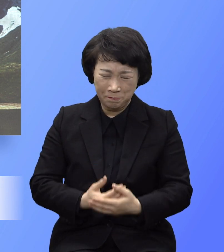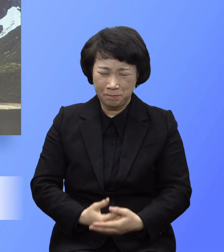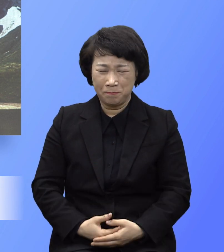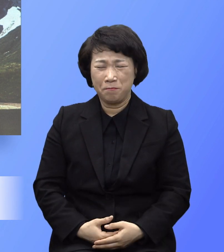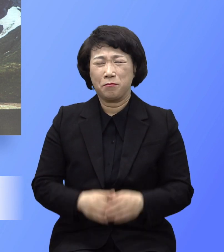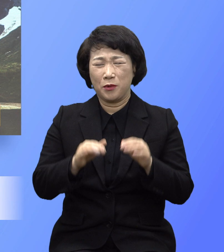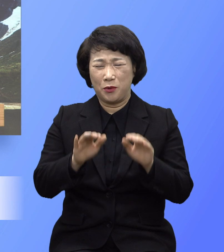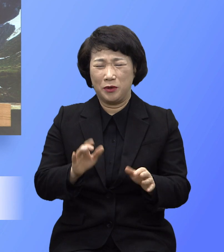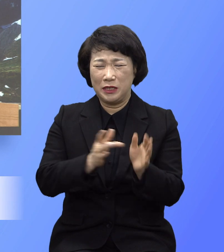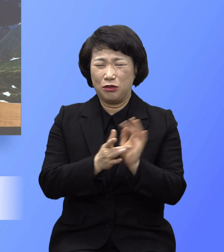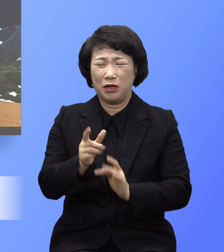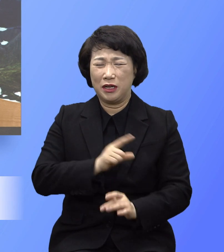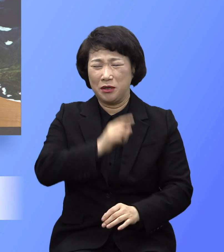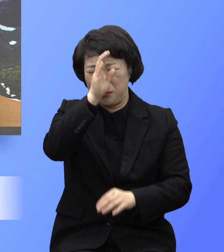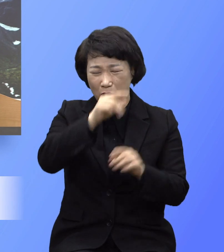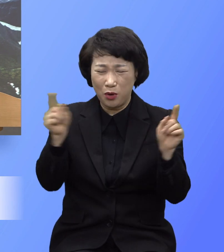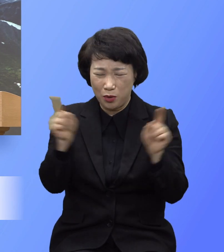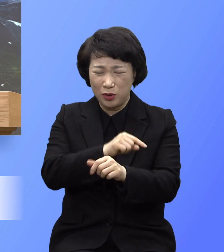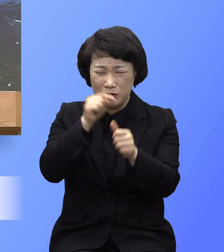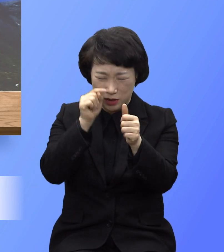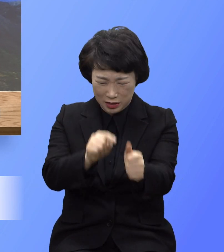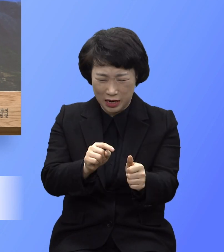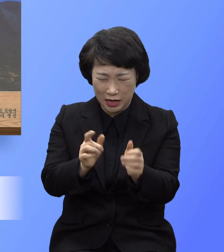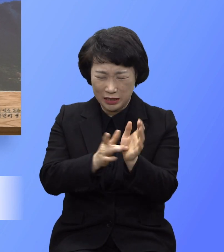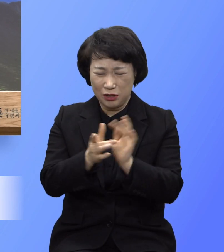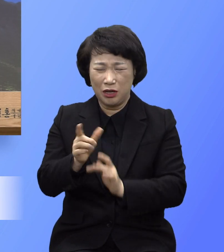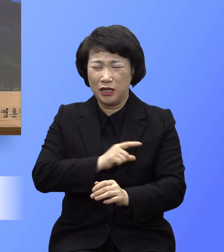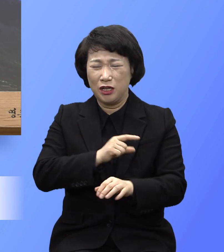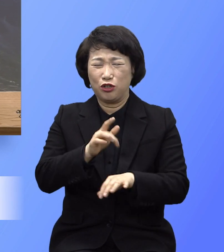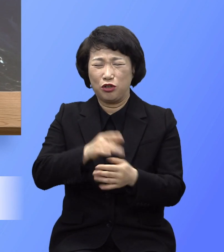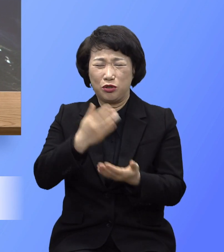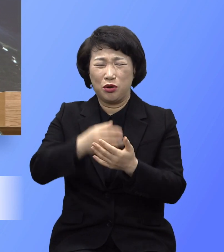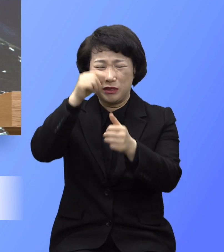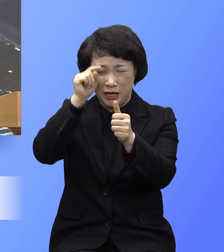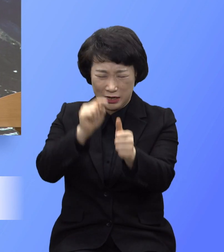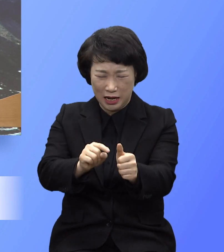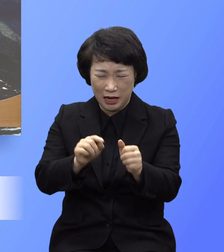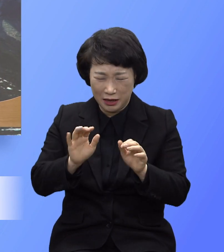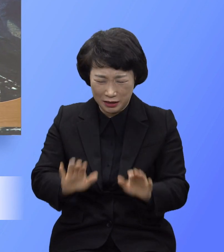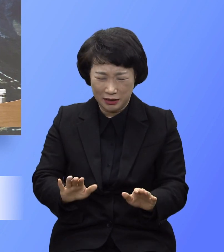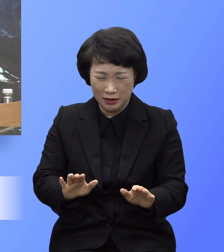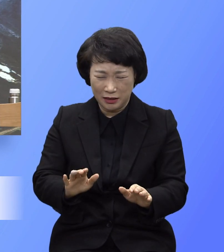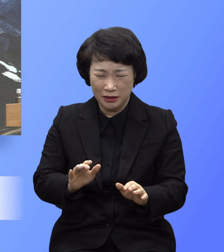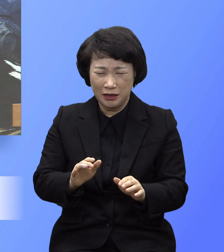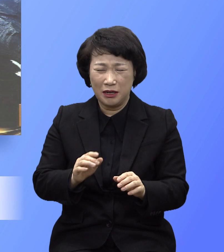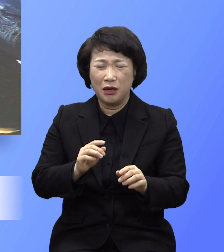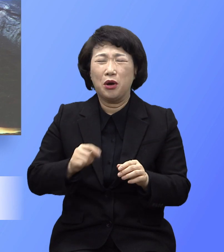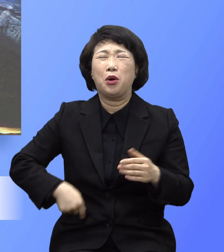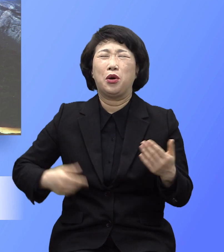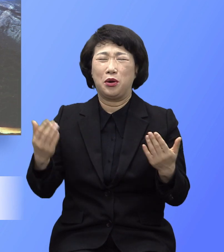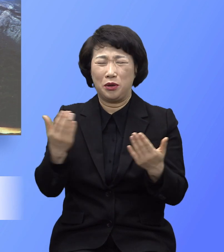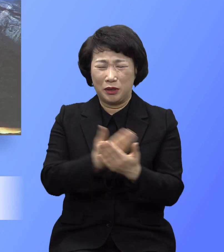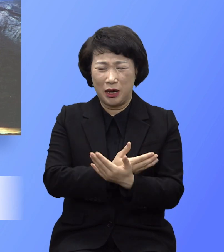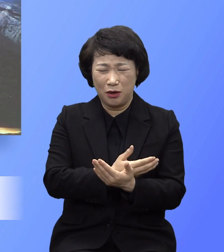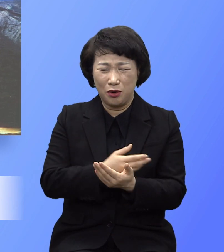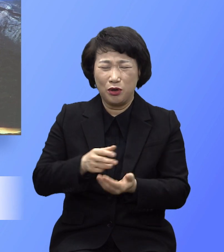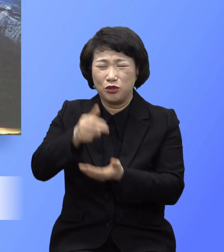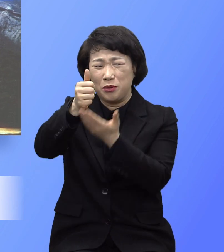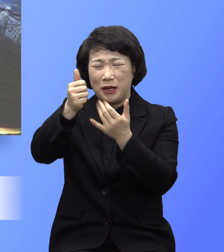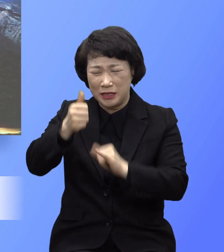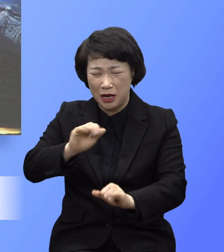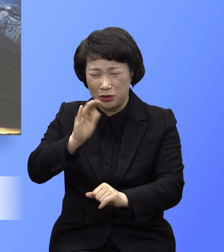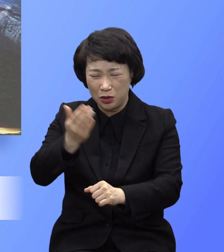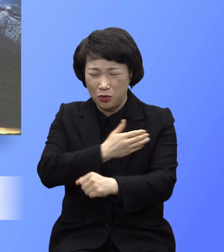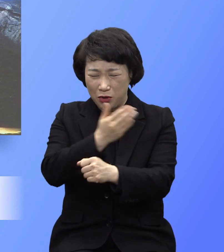내 이름으로 병 고쳐라. 내 이름으로 귀신 쫓아내라. 회개하고 주님의